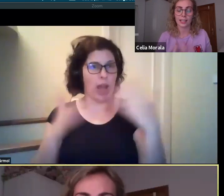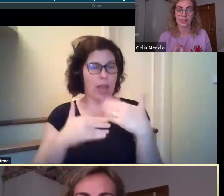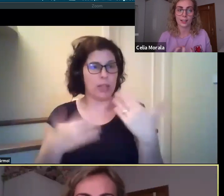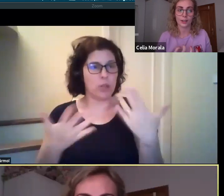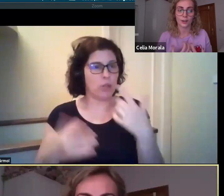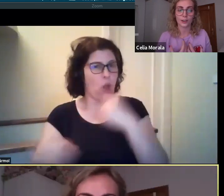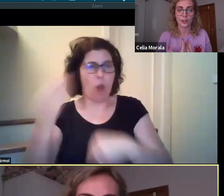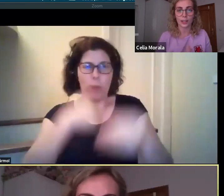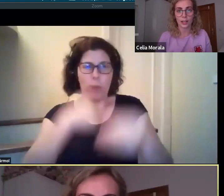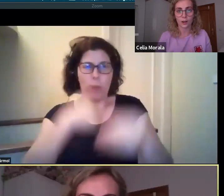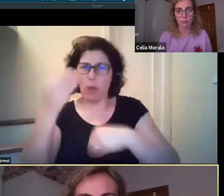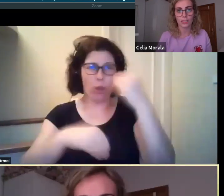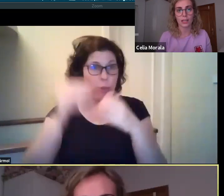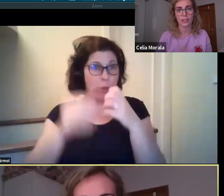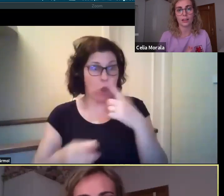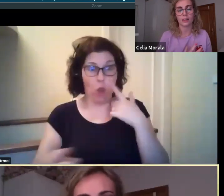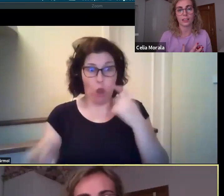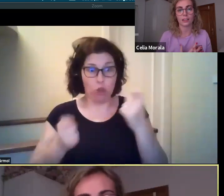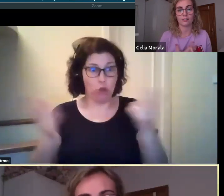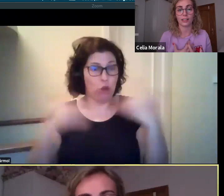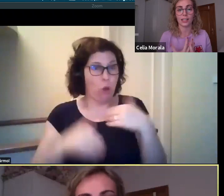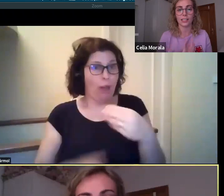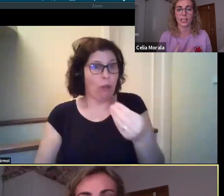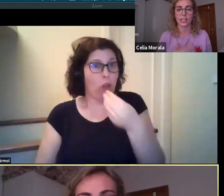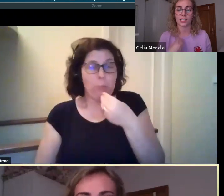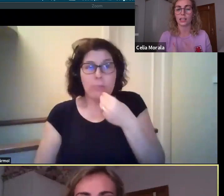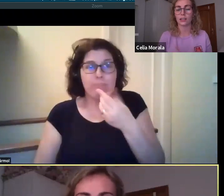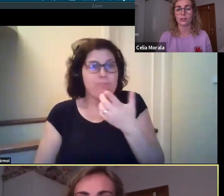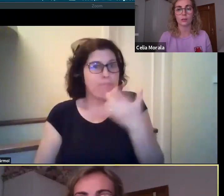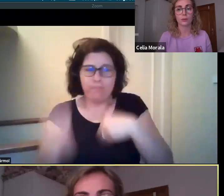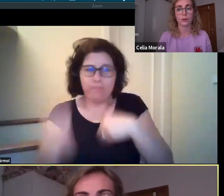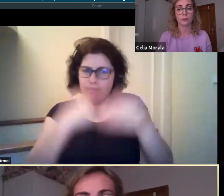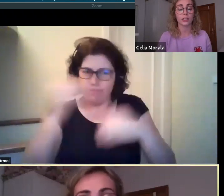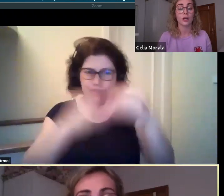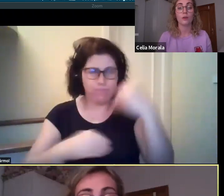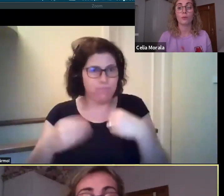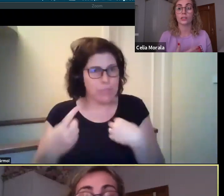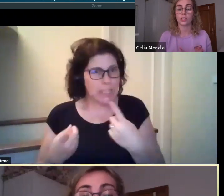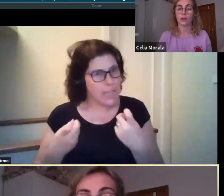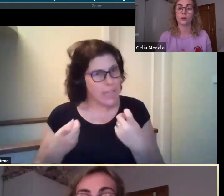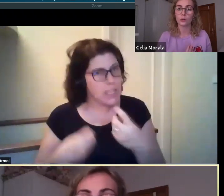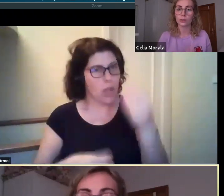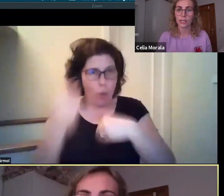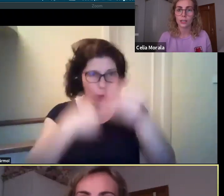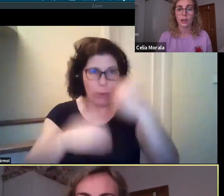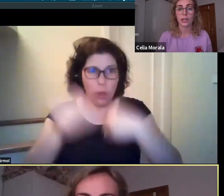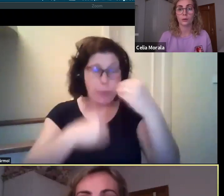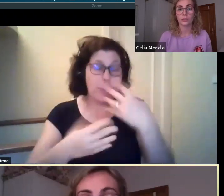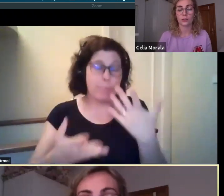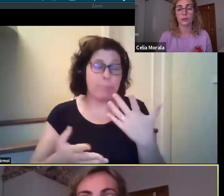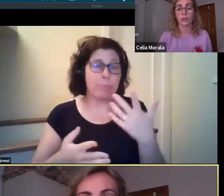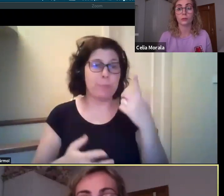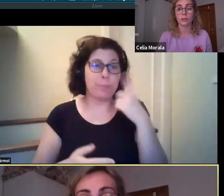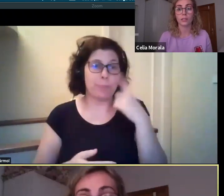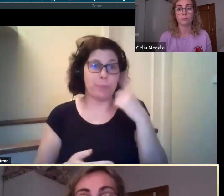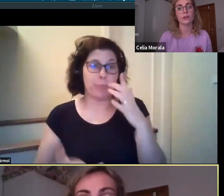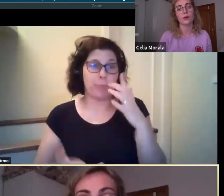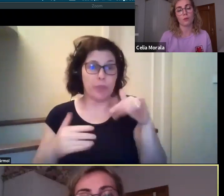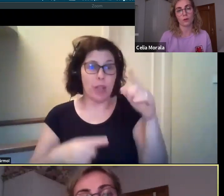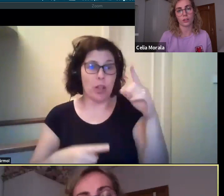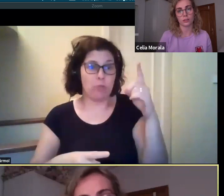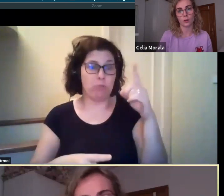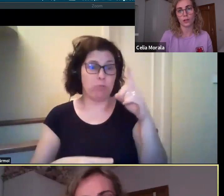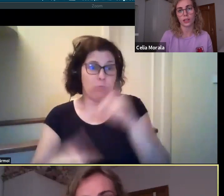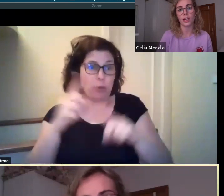de ese control de la comida y a falta de esa necesidad que ellos tienen por comer, pues tienen conductas un tanto disruptivas, pero